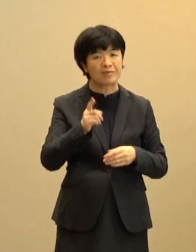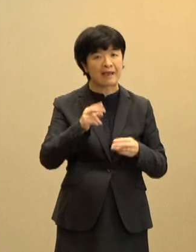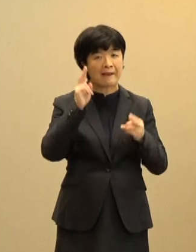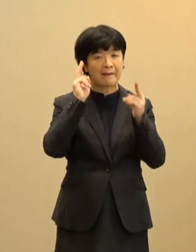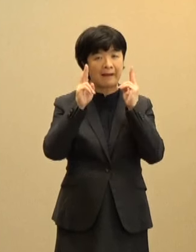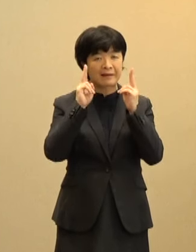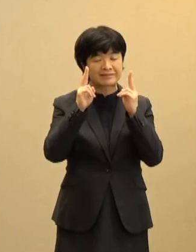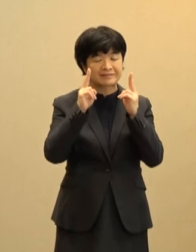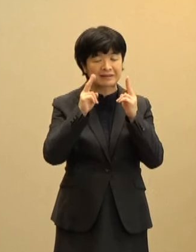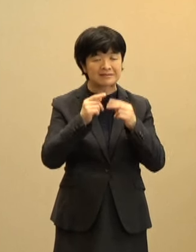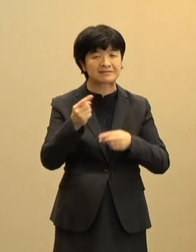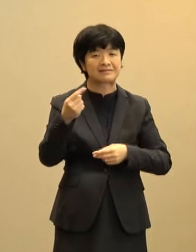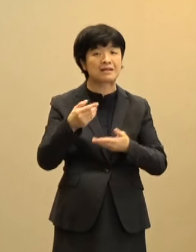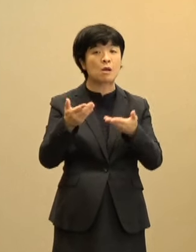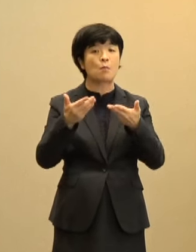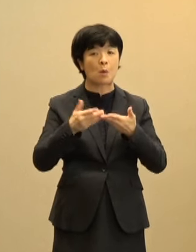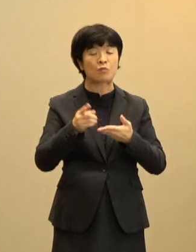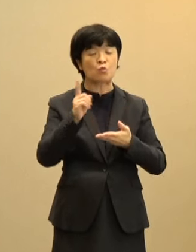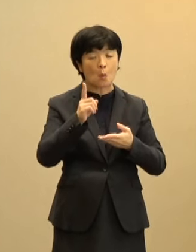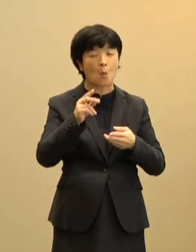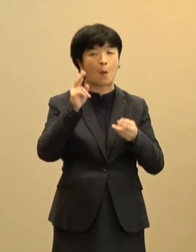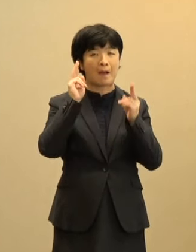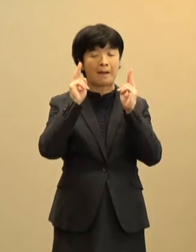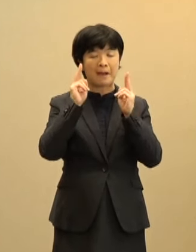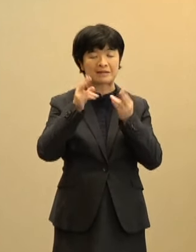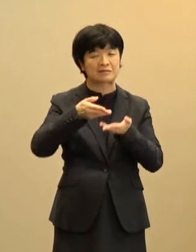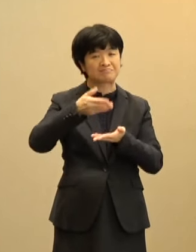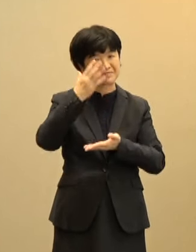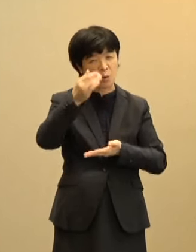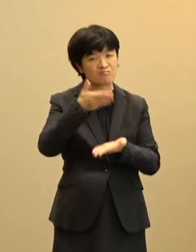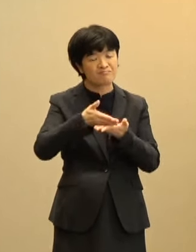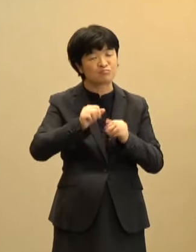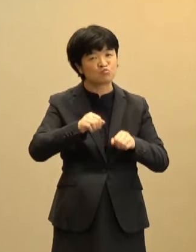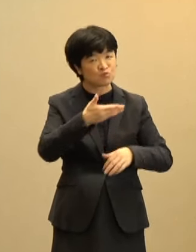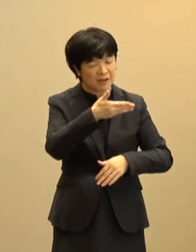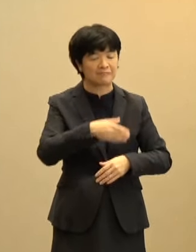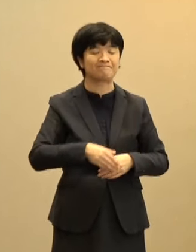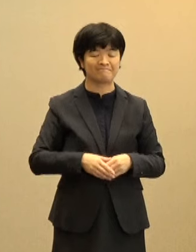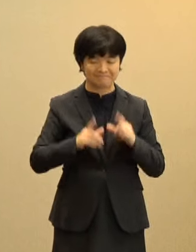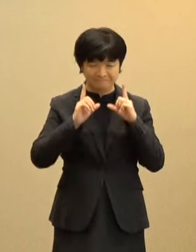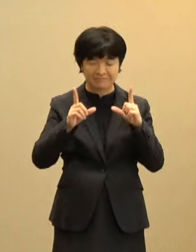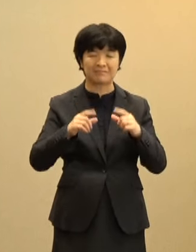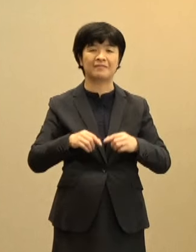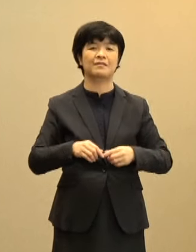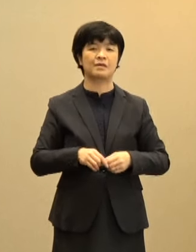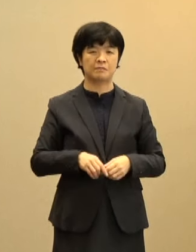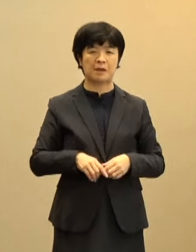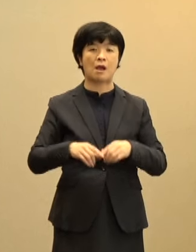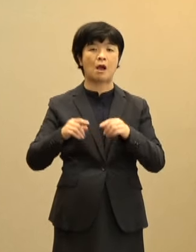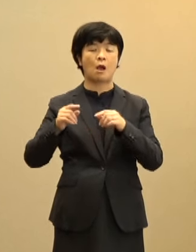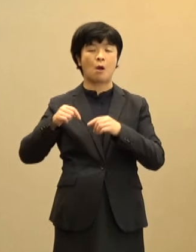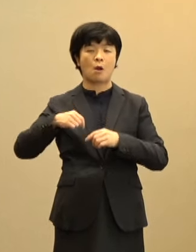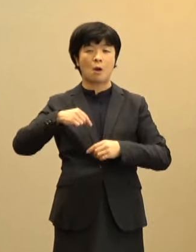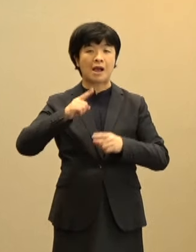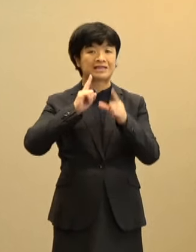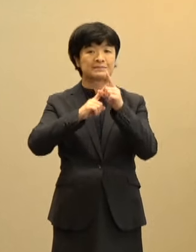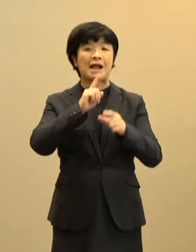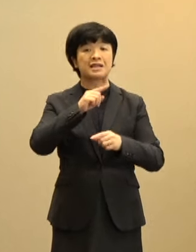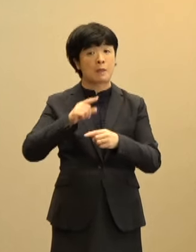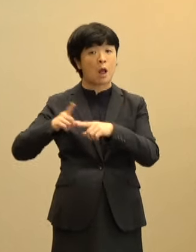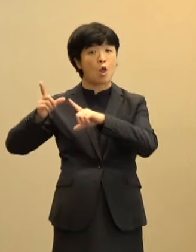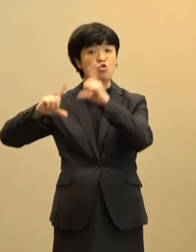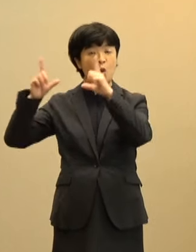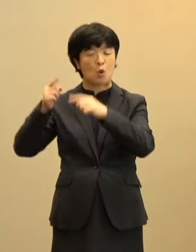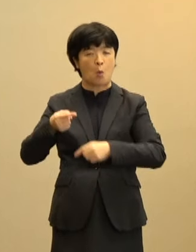力を発信してありますでしょうか。 はい、我々やはり大消費地である東京圏に立地をしているということ